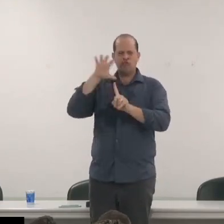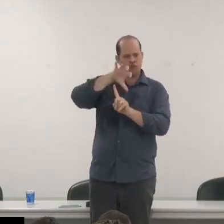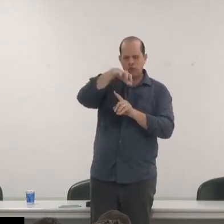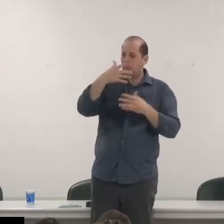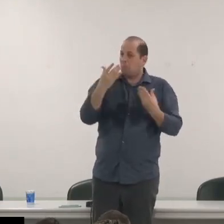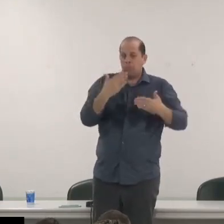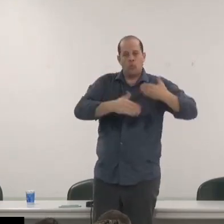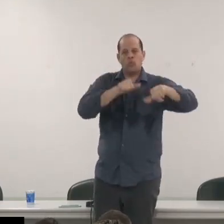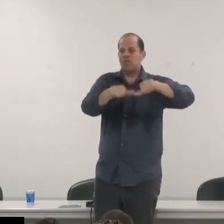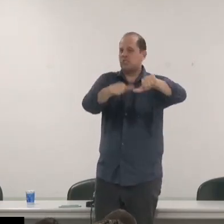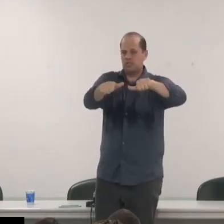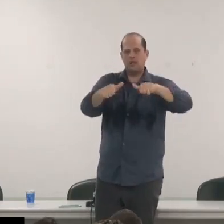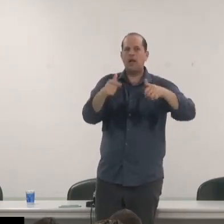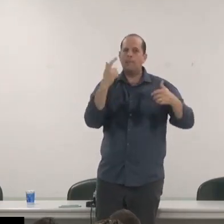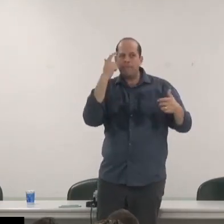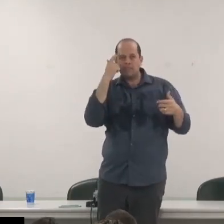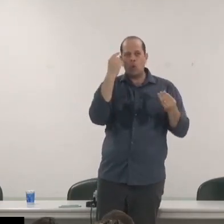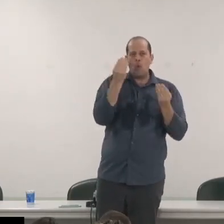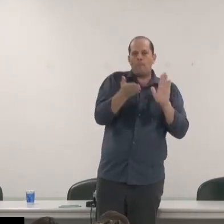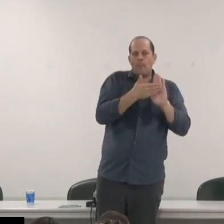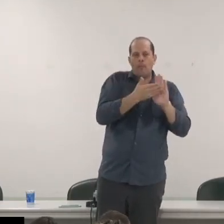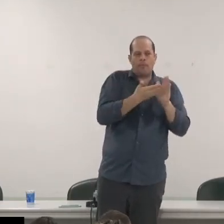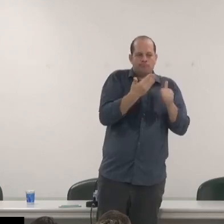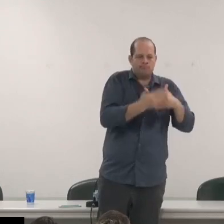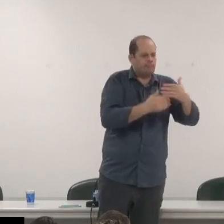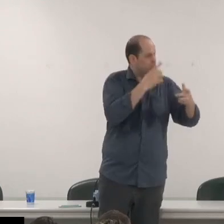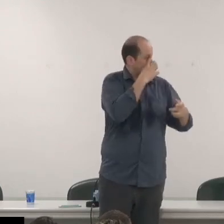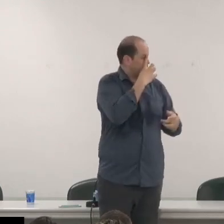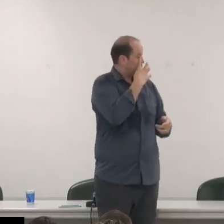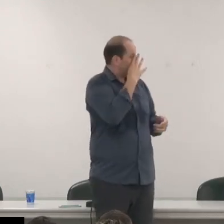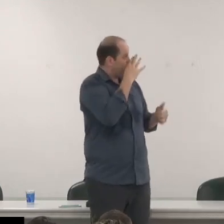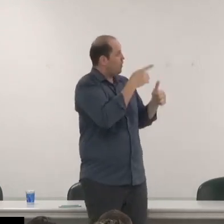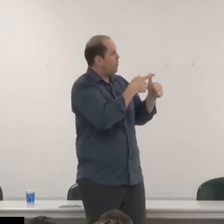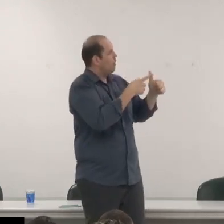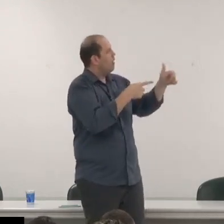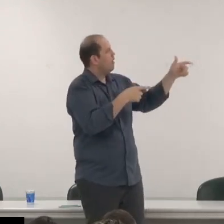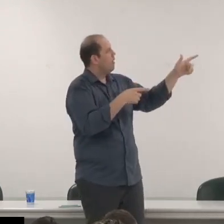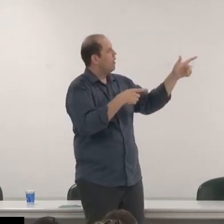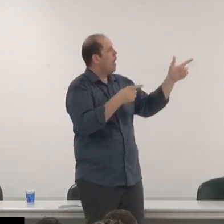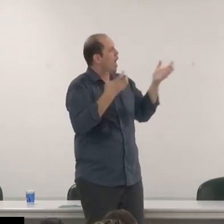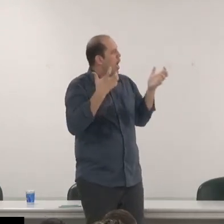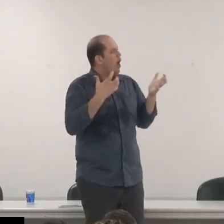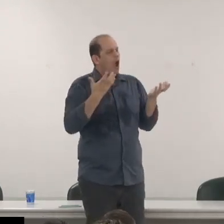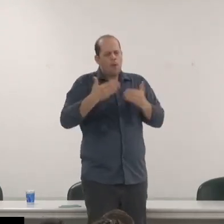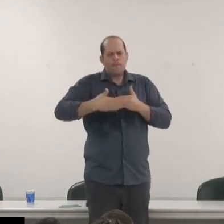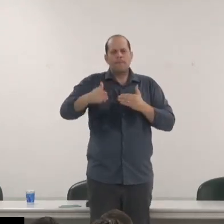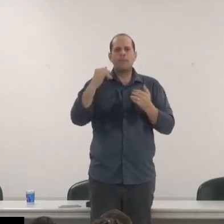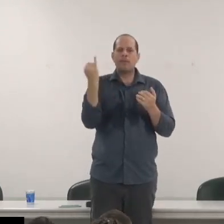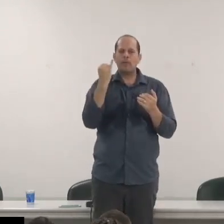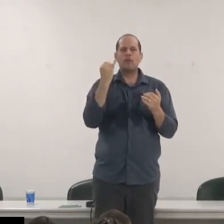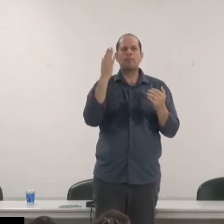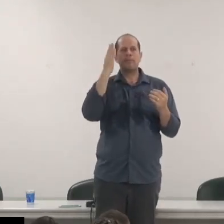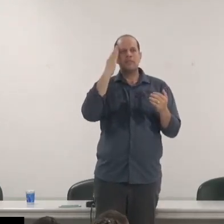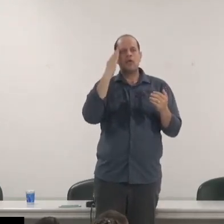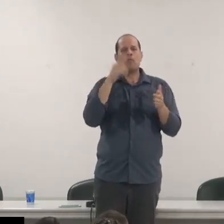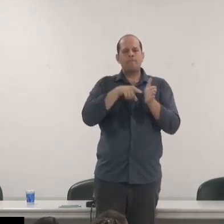sobre modalidades estão sendo produzidas a todo momento, então é possível se rever, entender, mudar